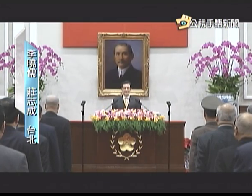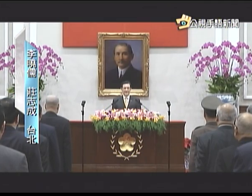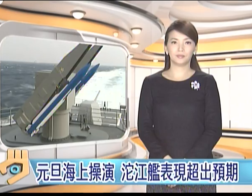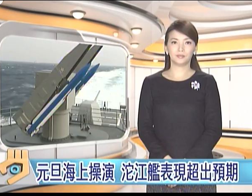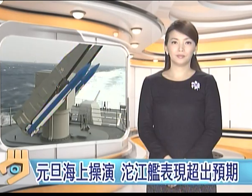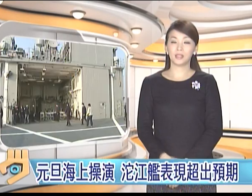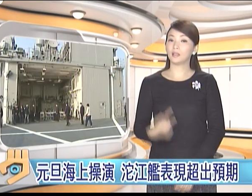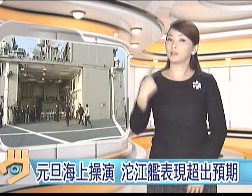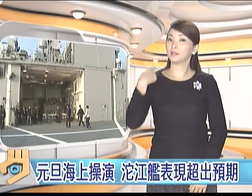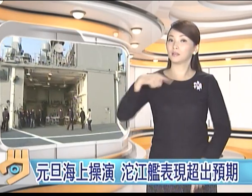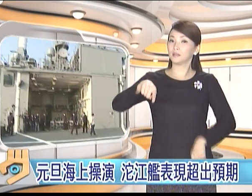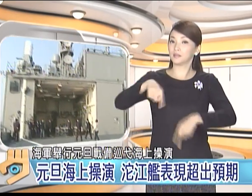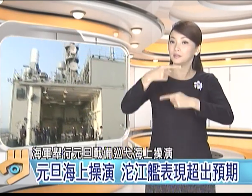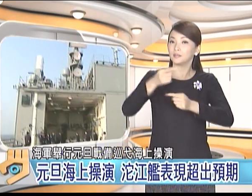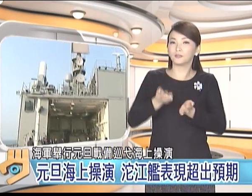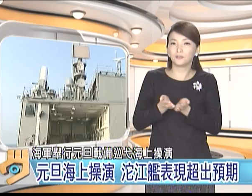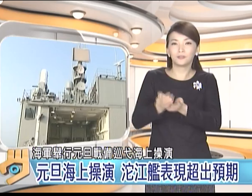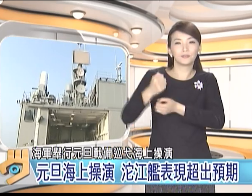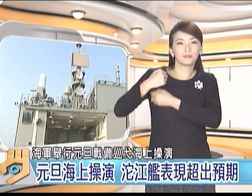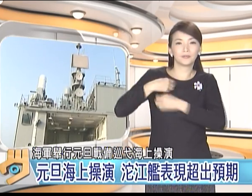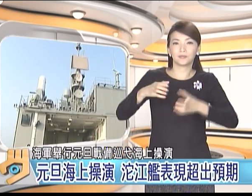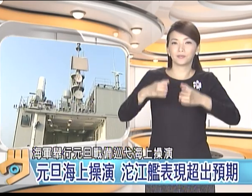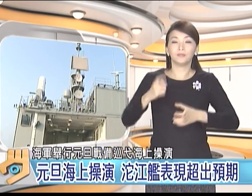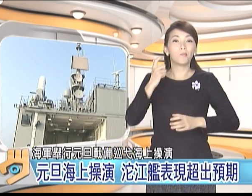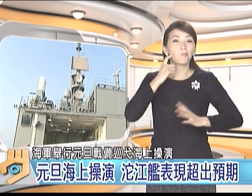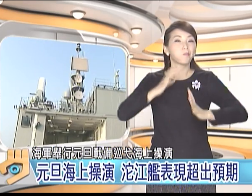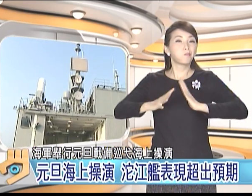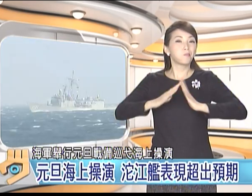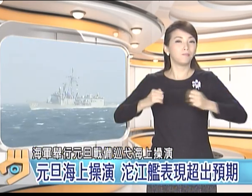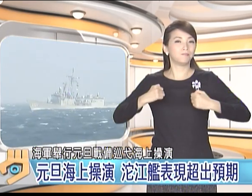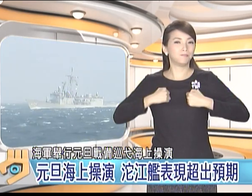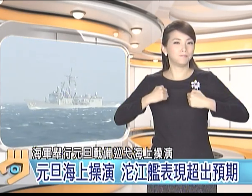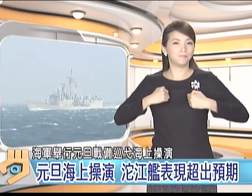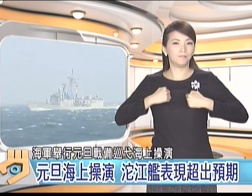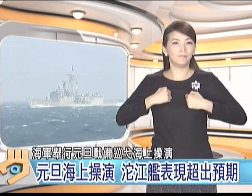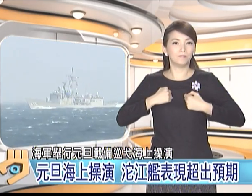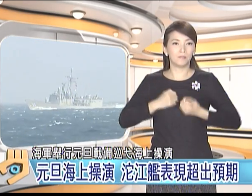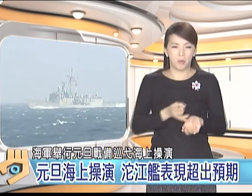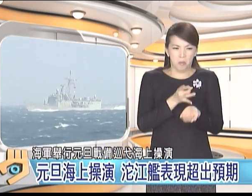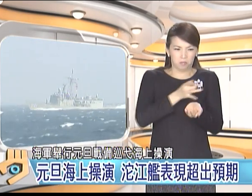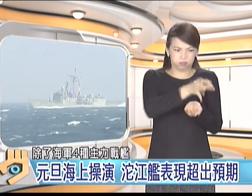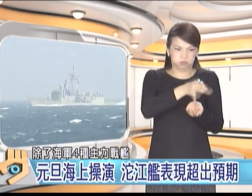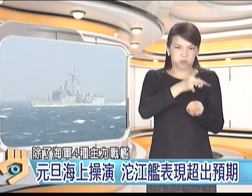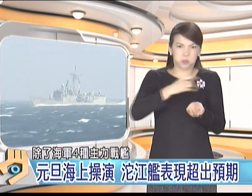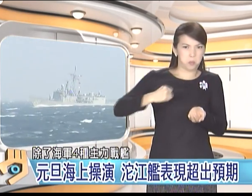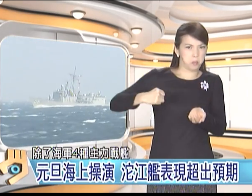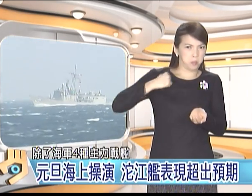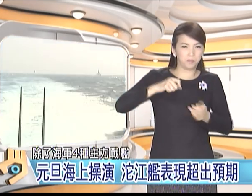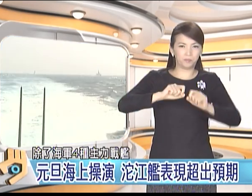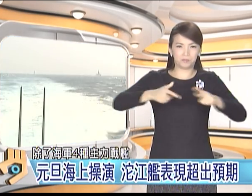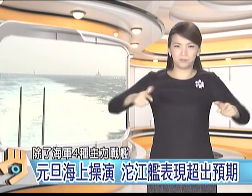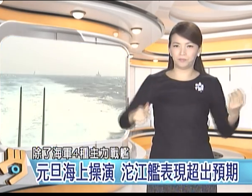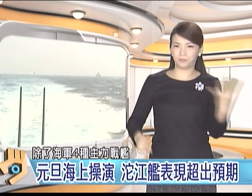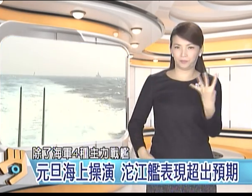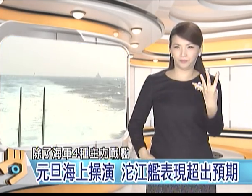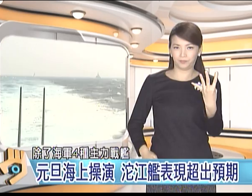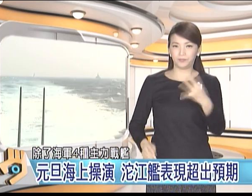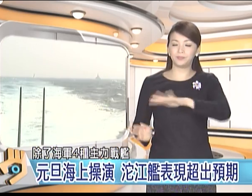道。 海军举行元旦战备巡弋海上操演，除了海军四种主力战舰，